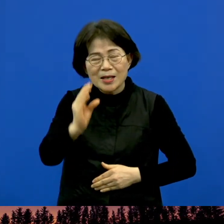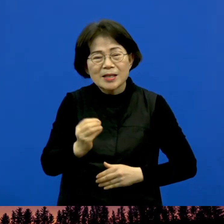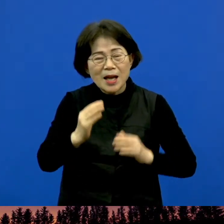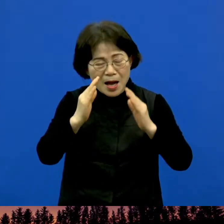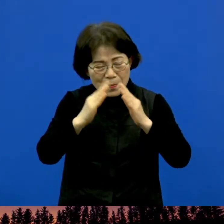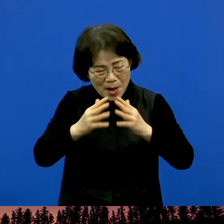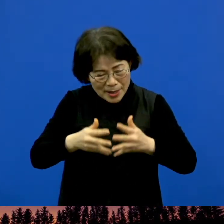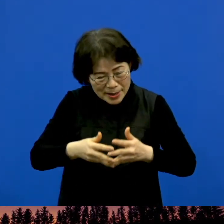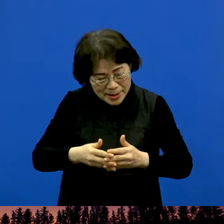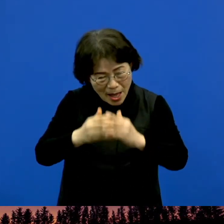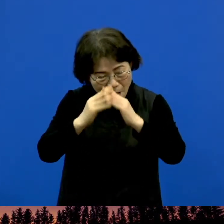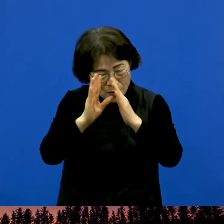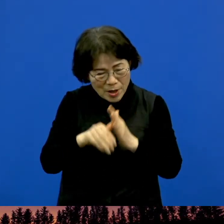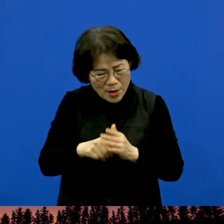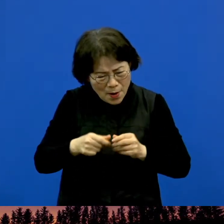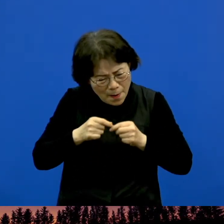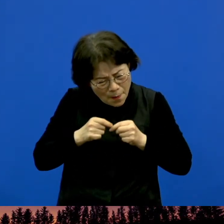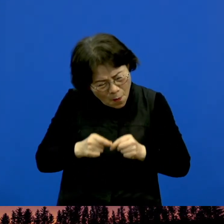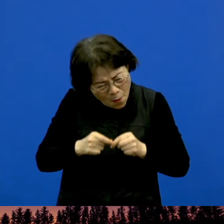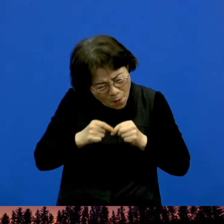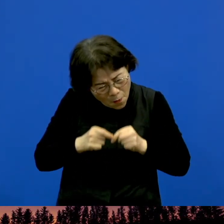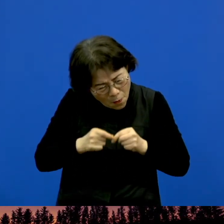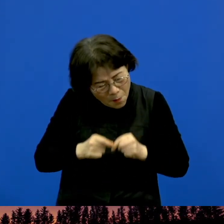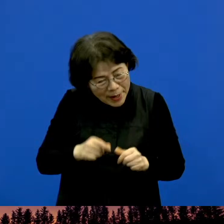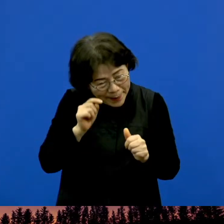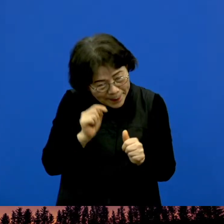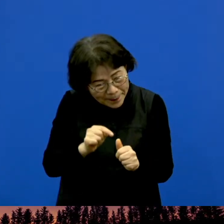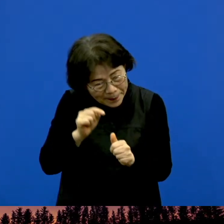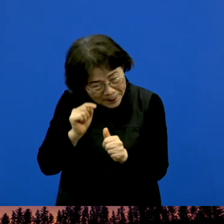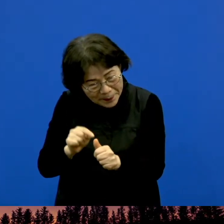짓는데 꼼꼼하게 작업 지시를 하나님 하시는 거예요.